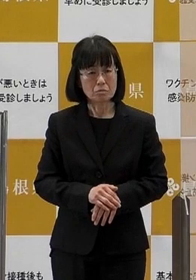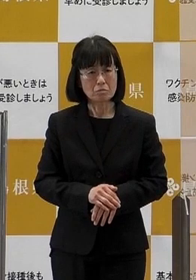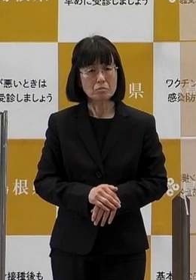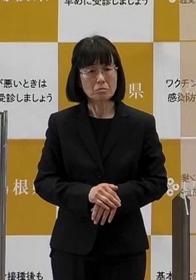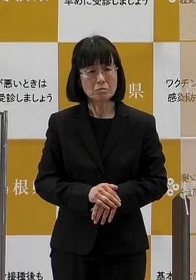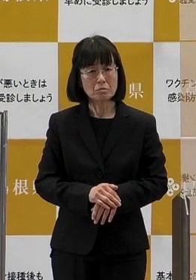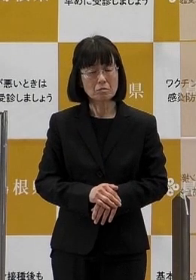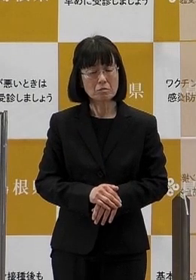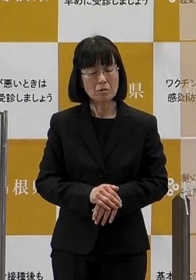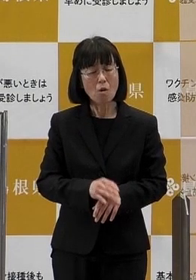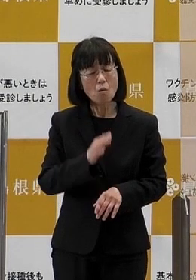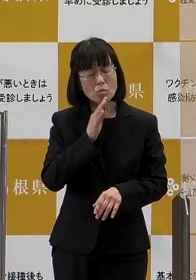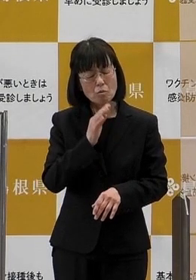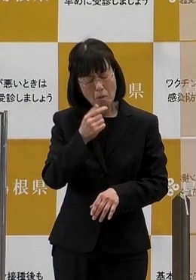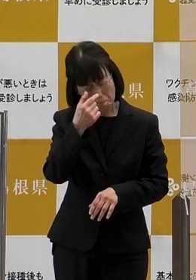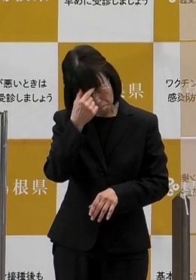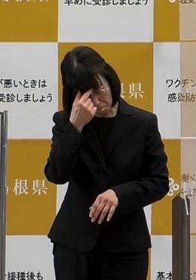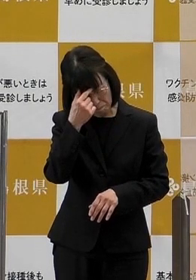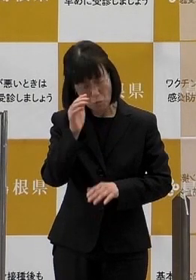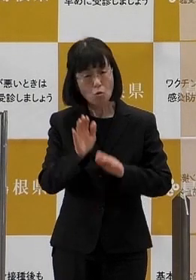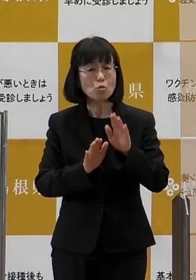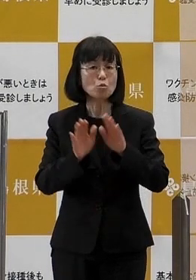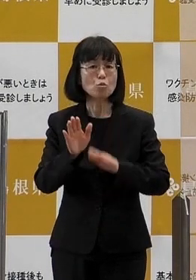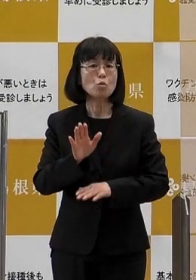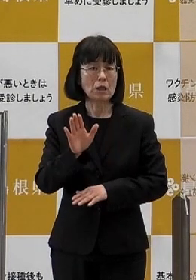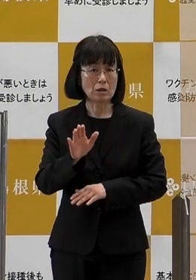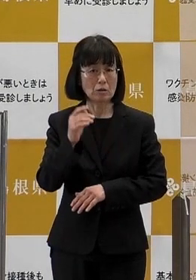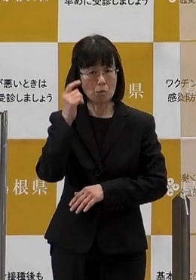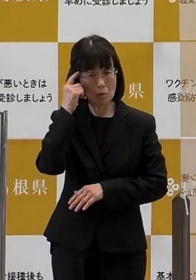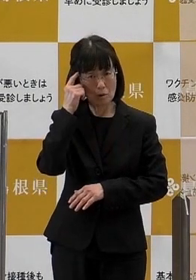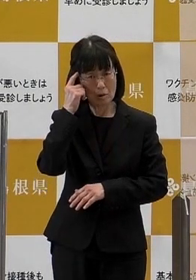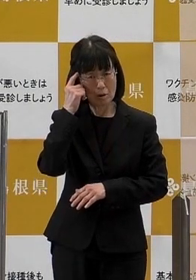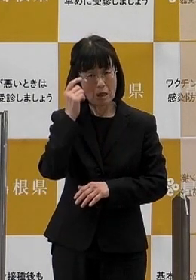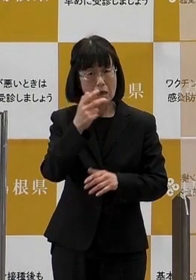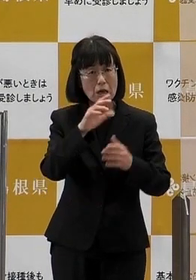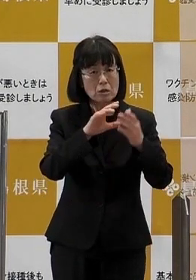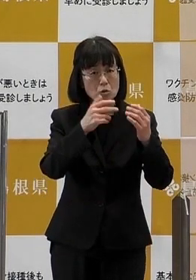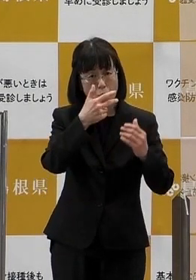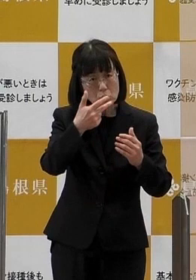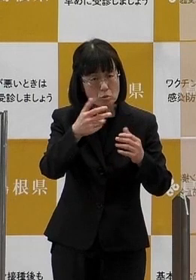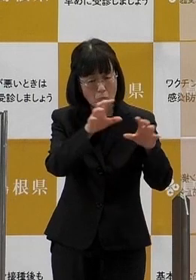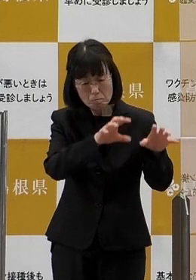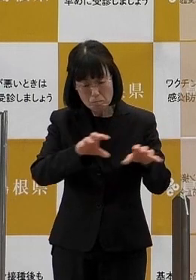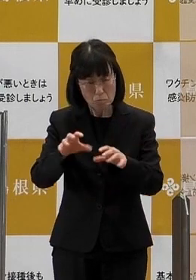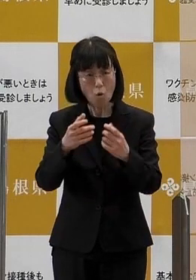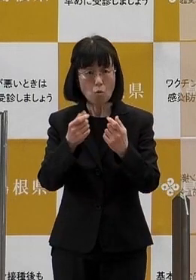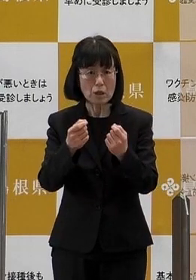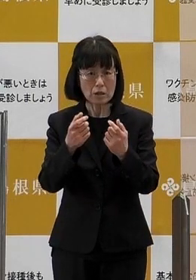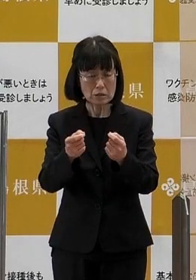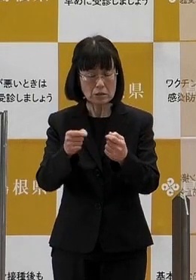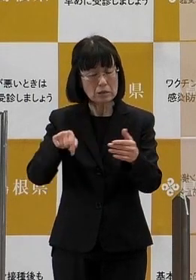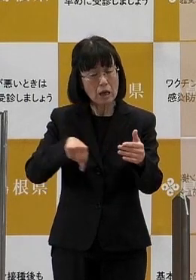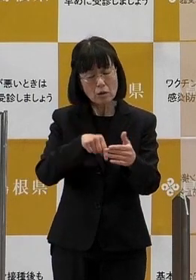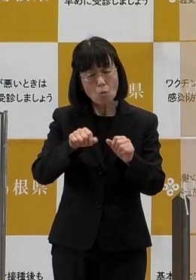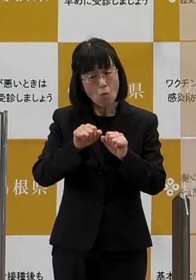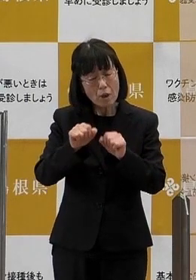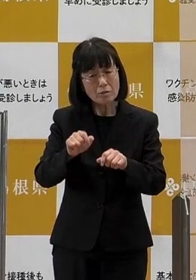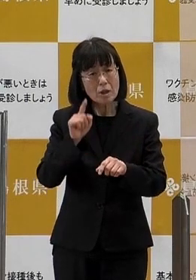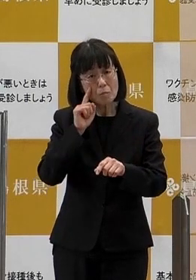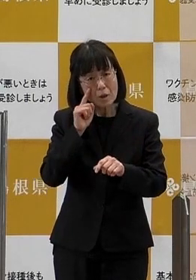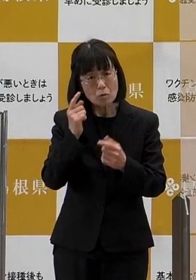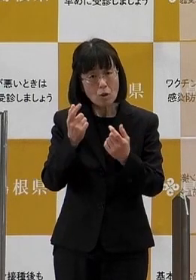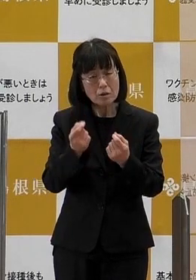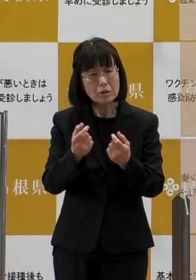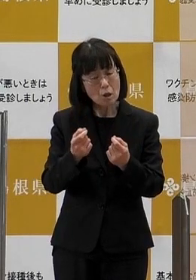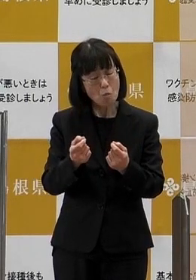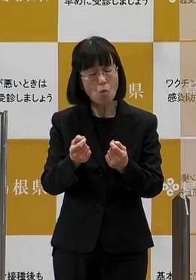だからより深刻なんですよ。同じことをやったとしても出雲市と同じような効果が期待できない。ただそれは